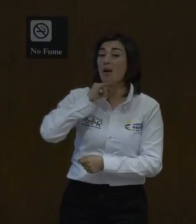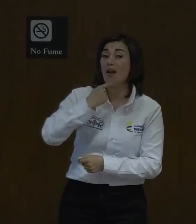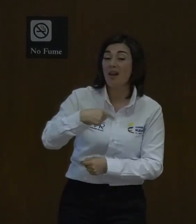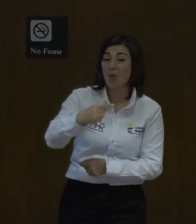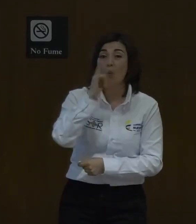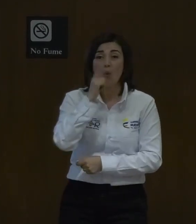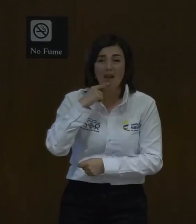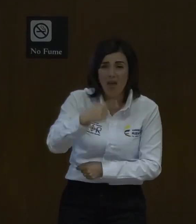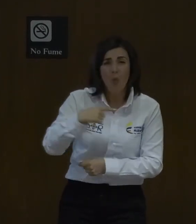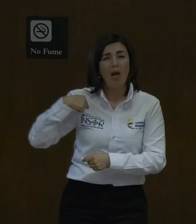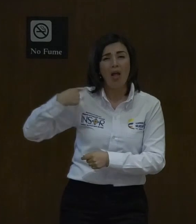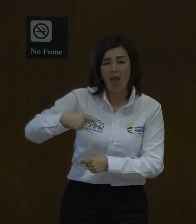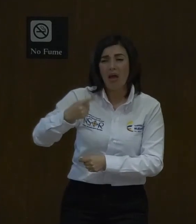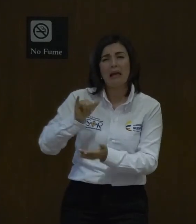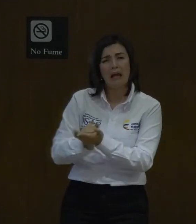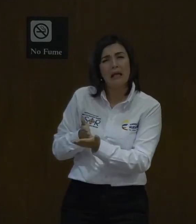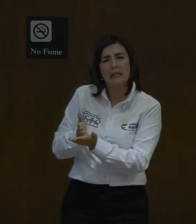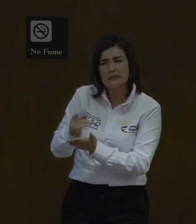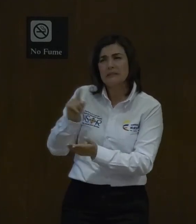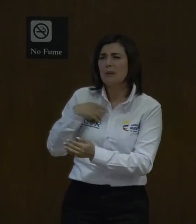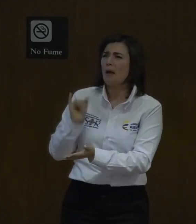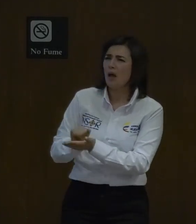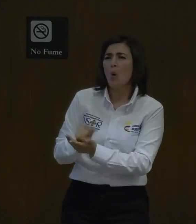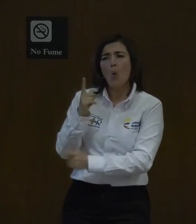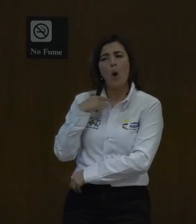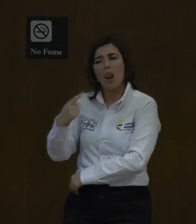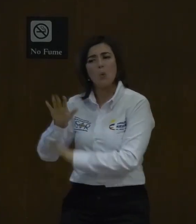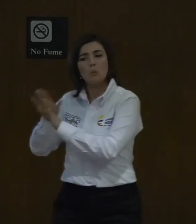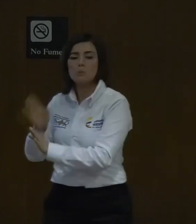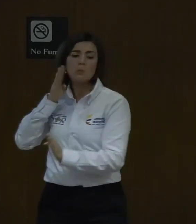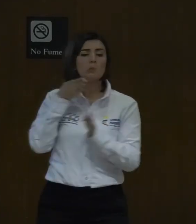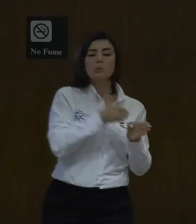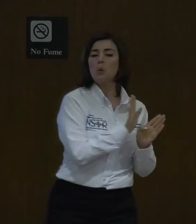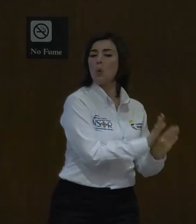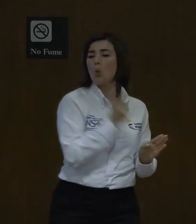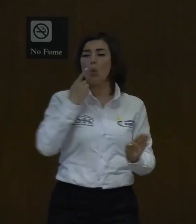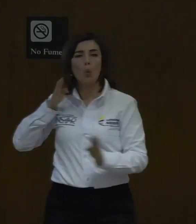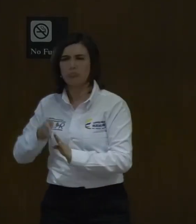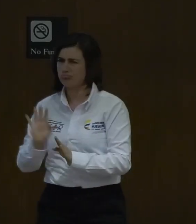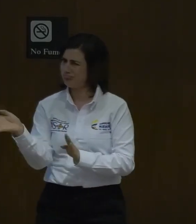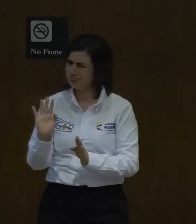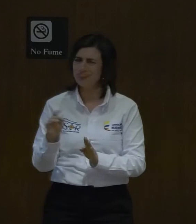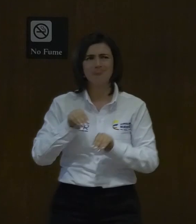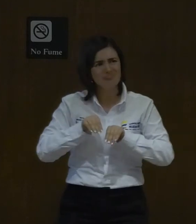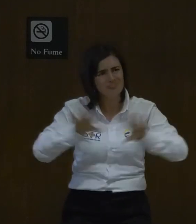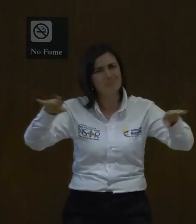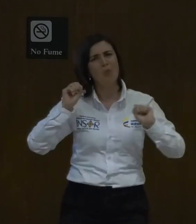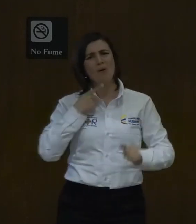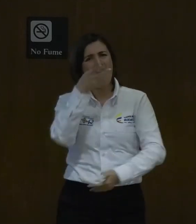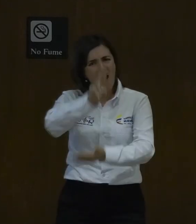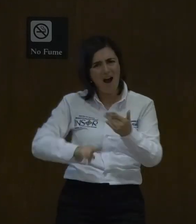se ha venido arrastrando y que todavía persiste, a un modelo bilingüe en el que se valora el conocimiento de la lengua de